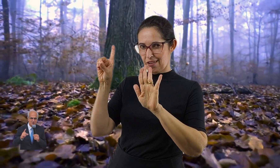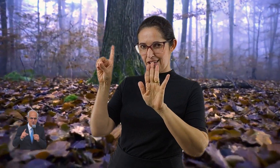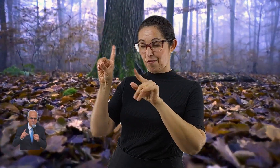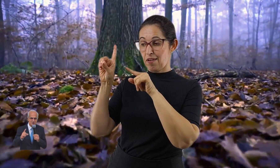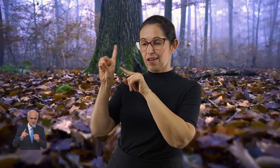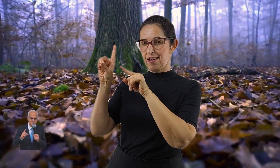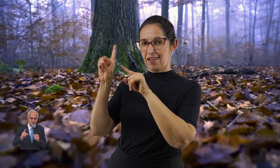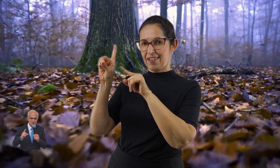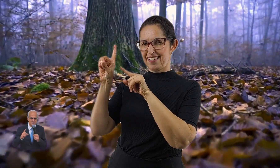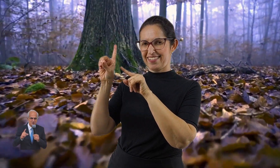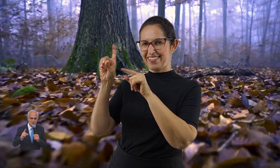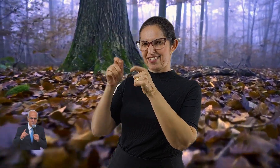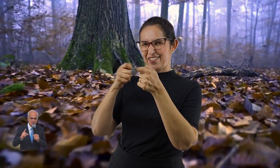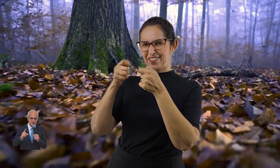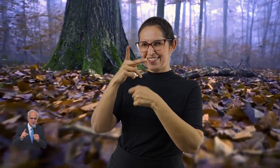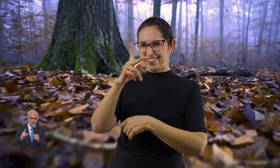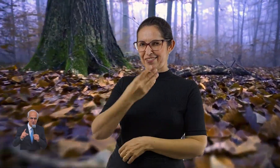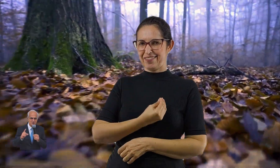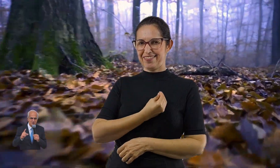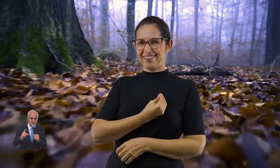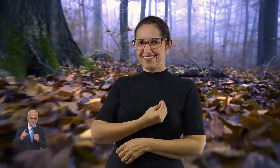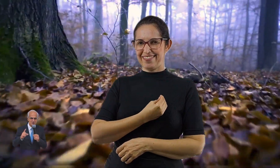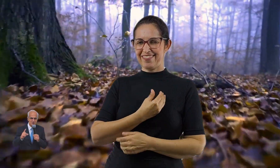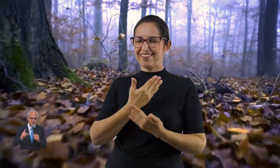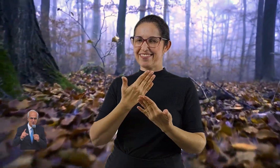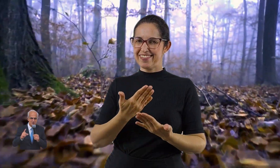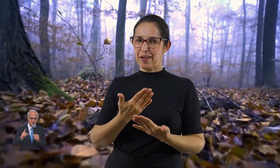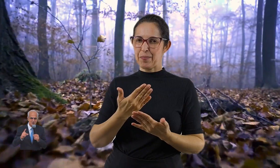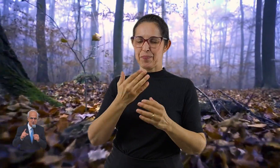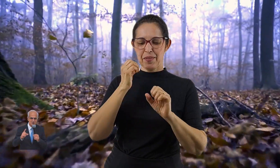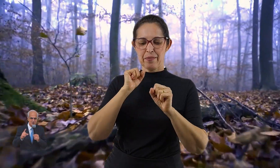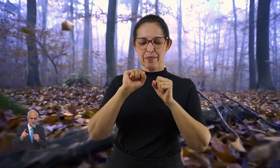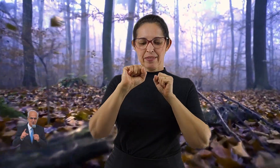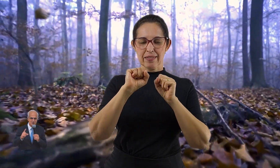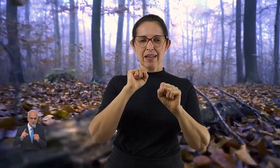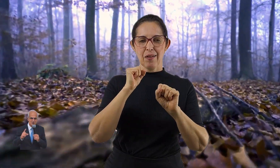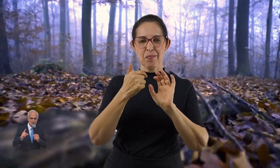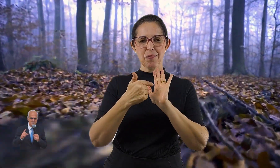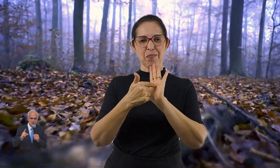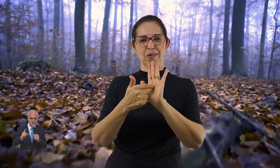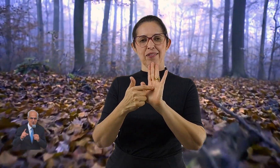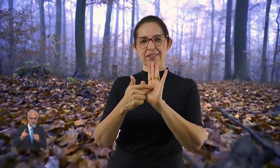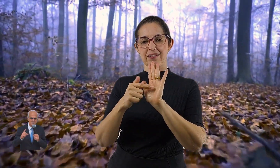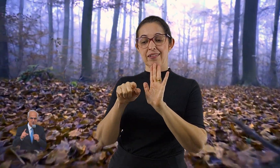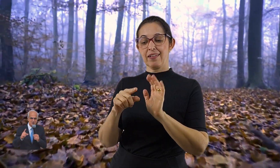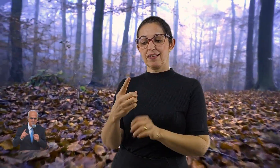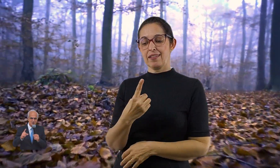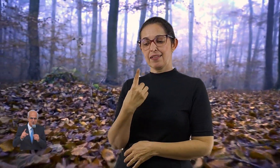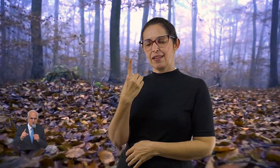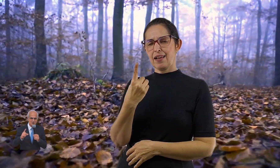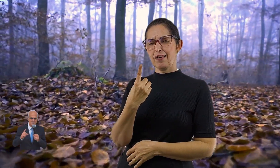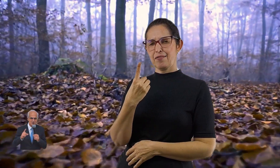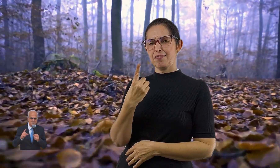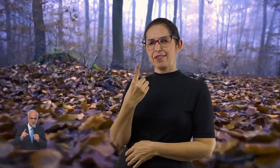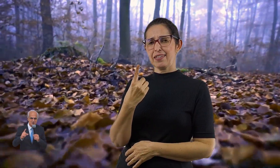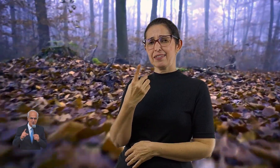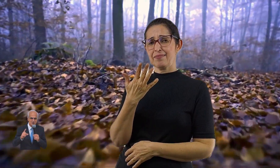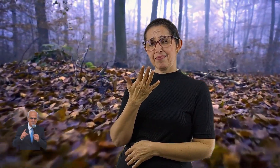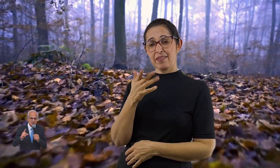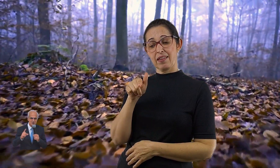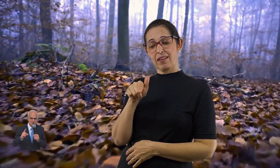Senhor. E nesse salmo, Davi fala uma coisa acerca do Senhor. Ele diz ao Senhor: